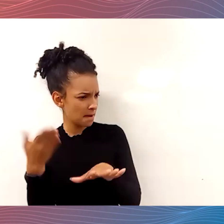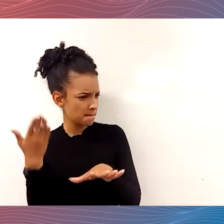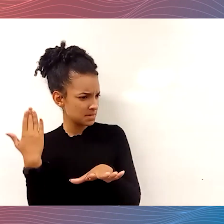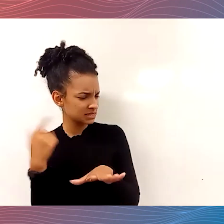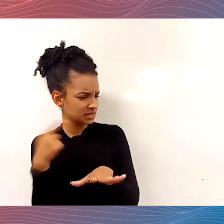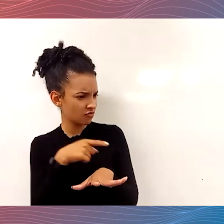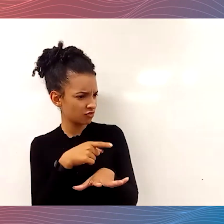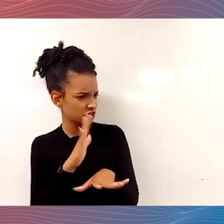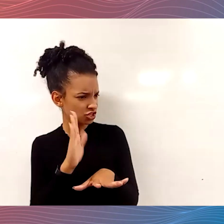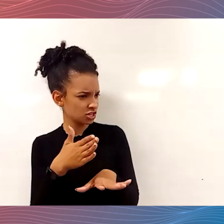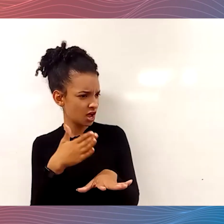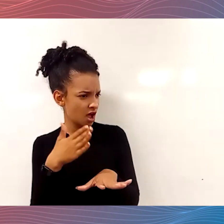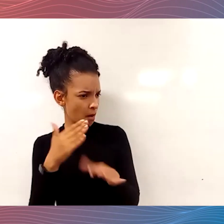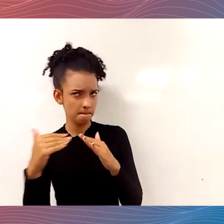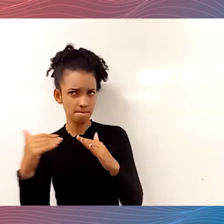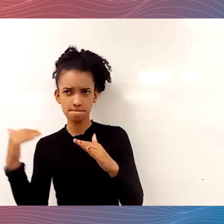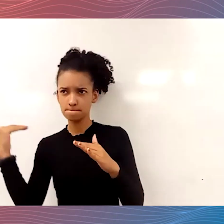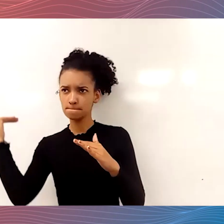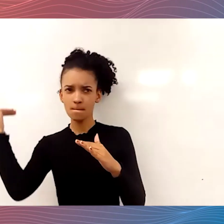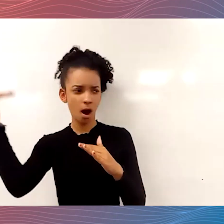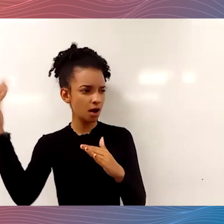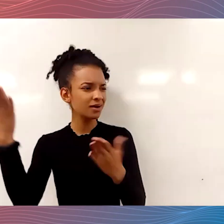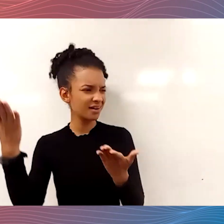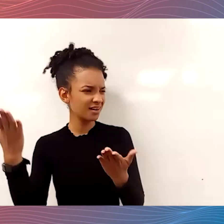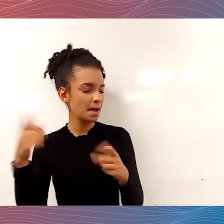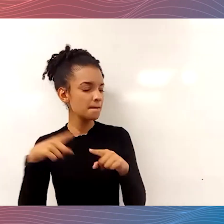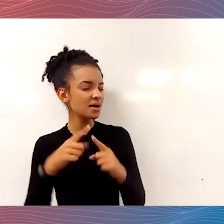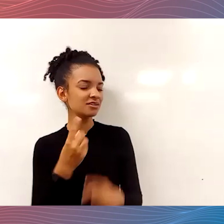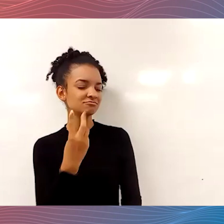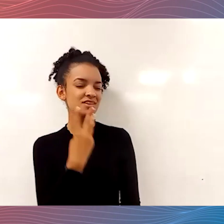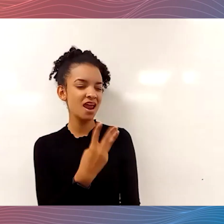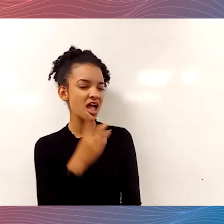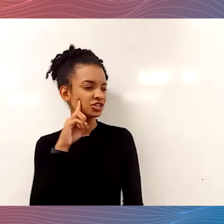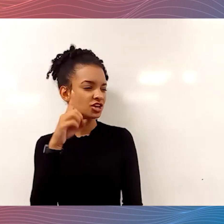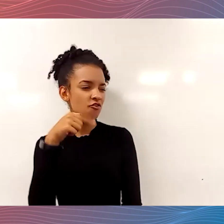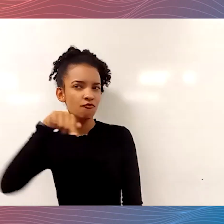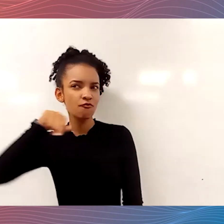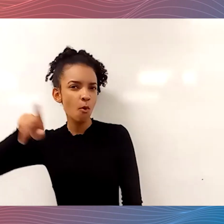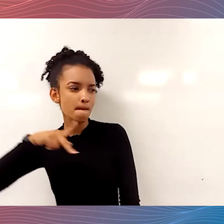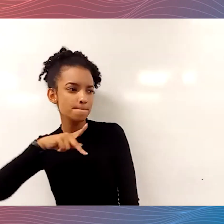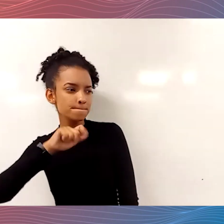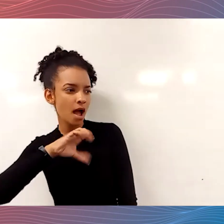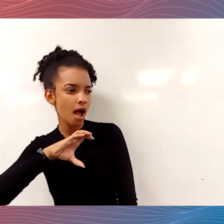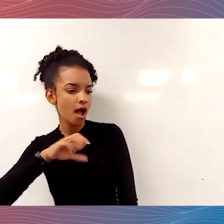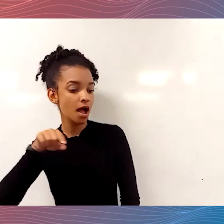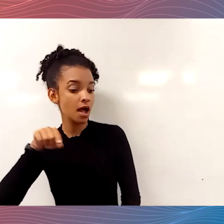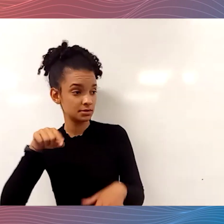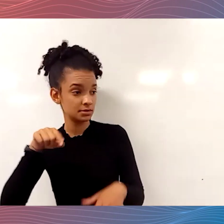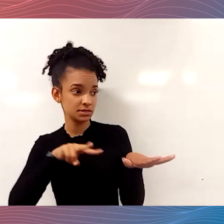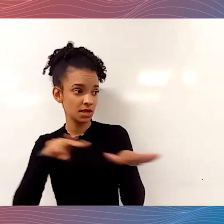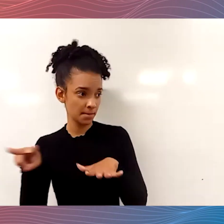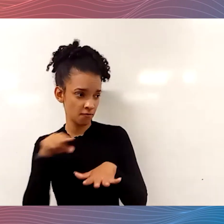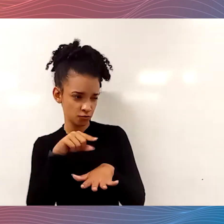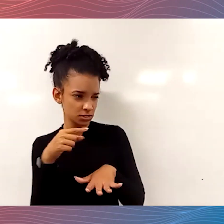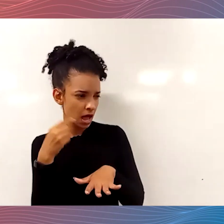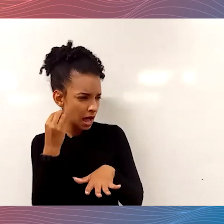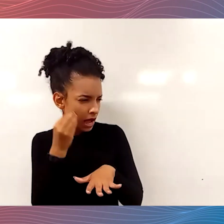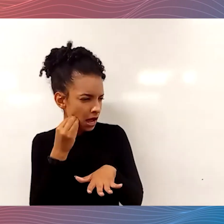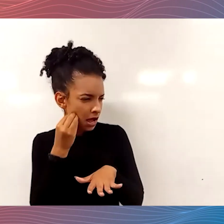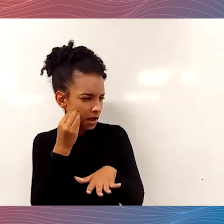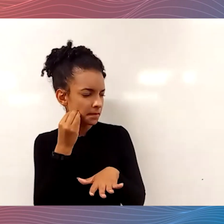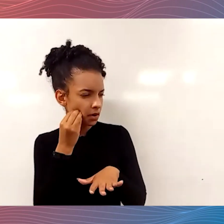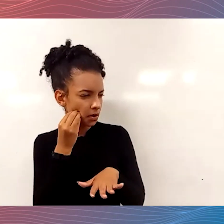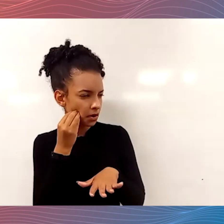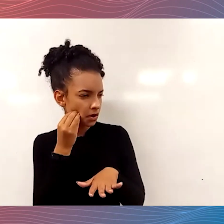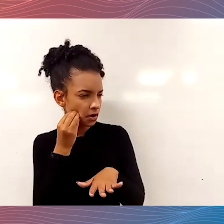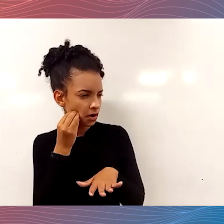auge, né? Mas esses 3 dias que você passou no PAC essa semana, você viu que no